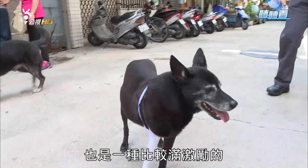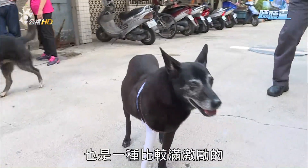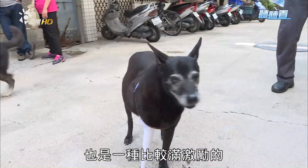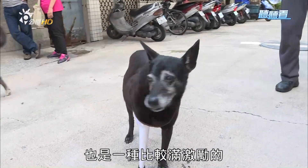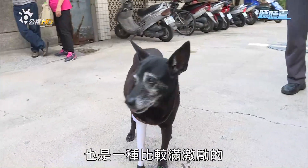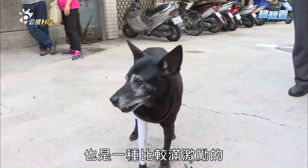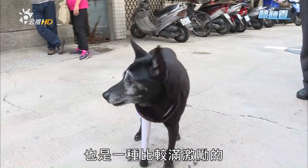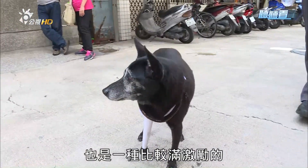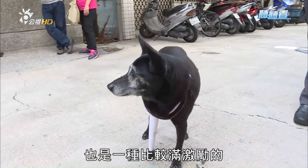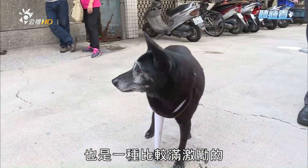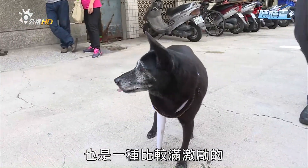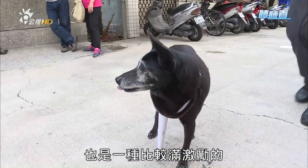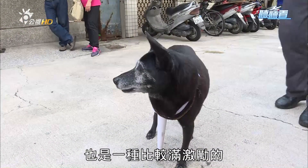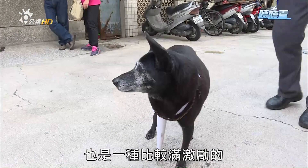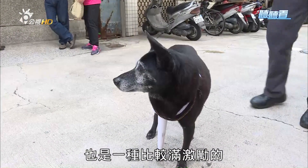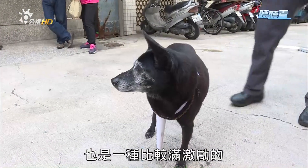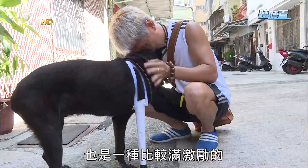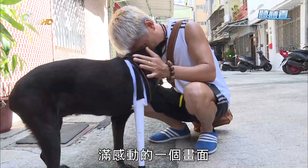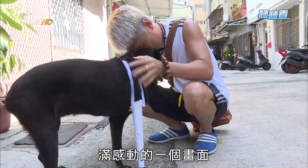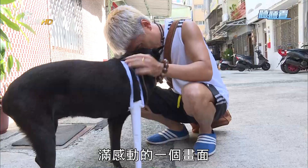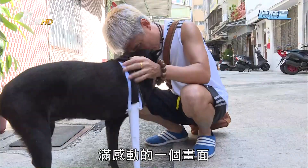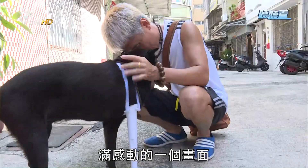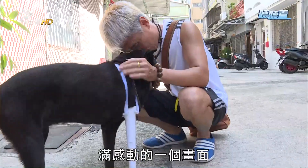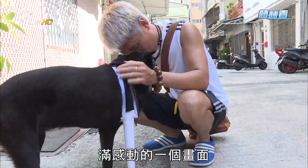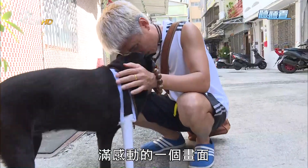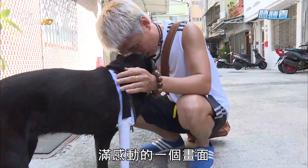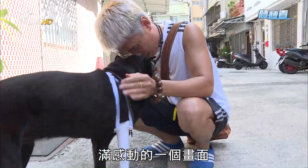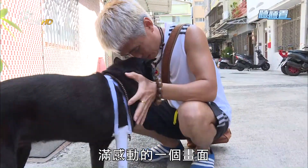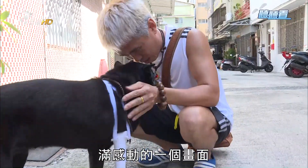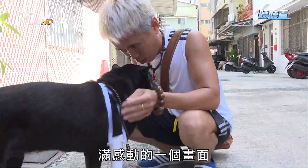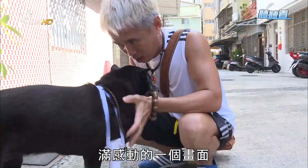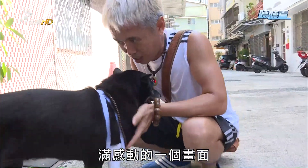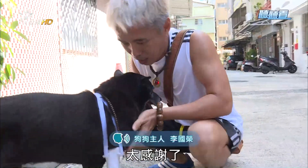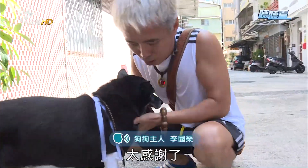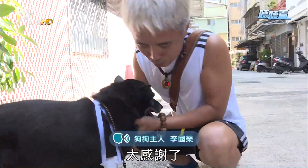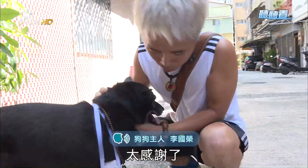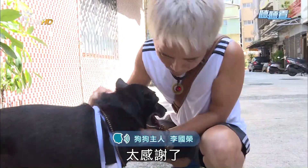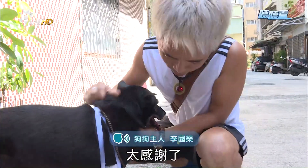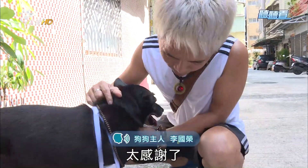种比较蛮激励的、蛮感动的一个画面。 太感谢了。